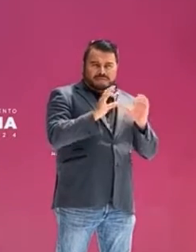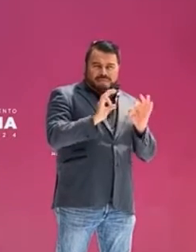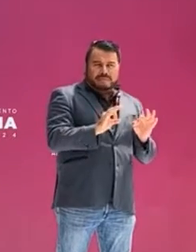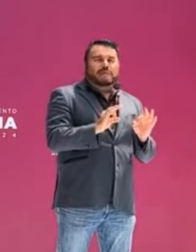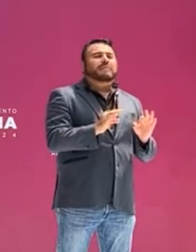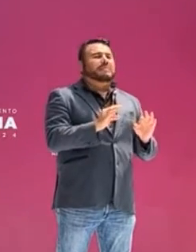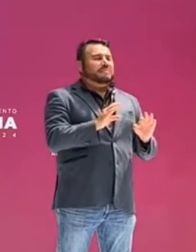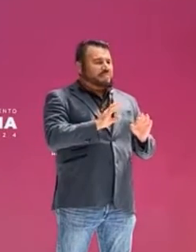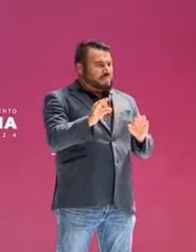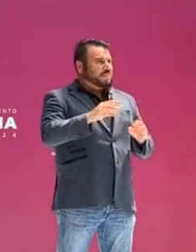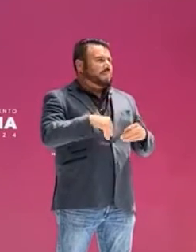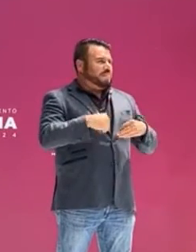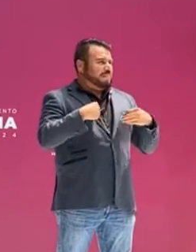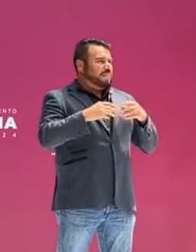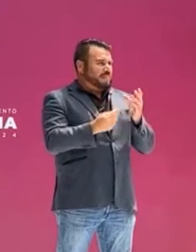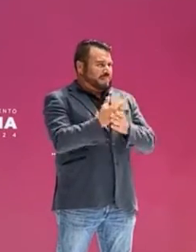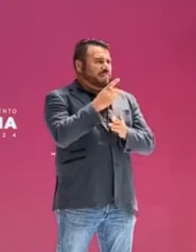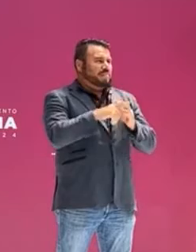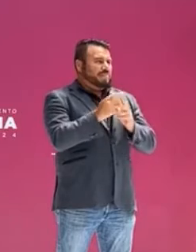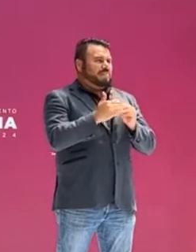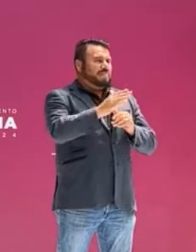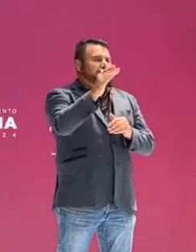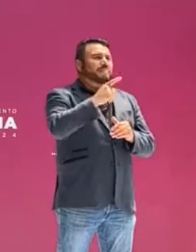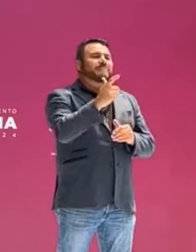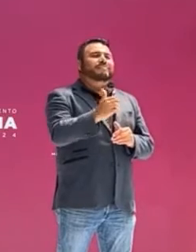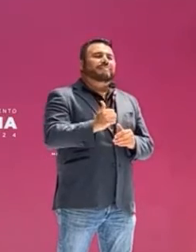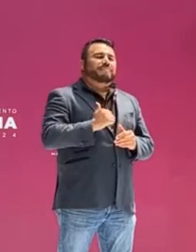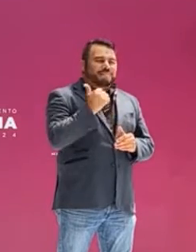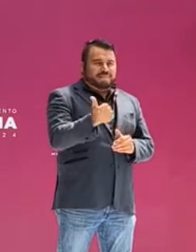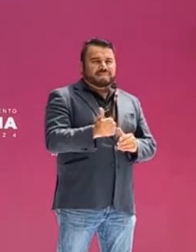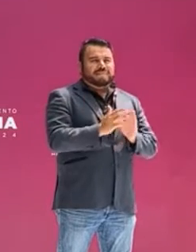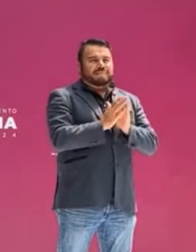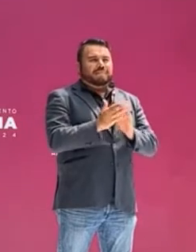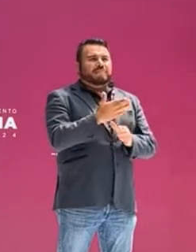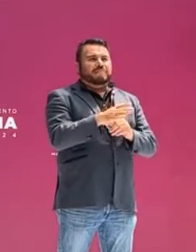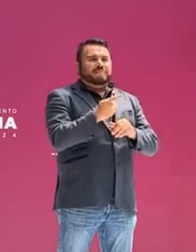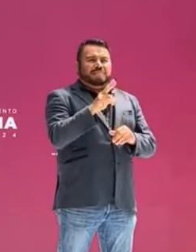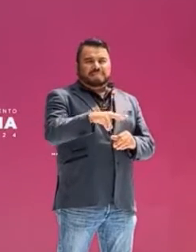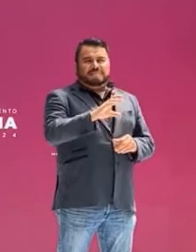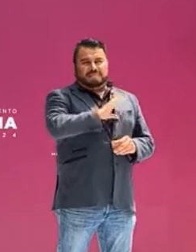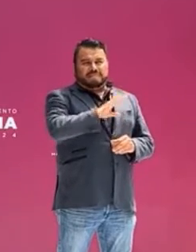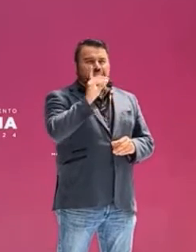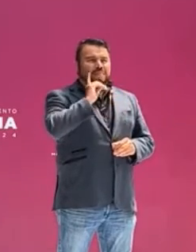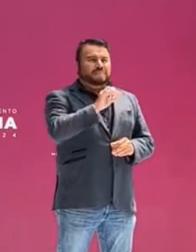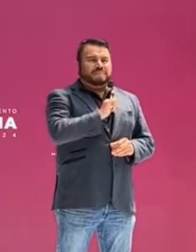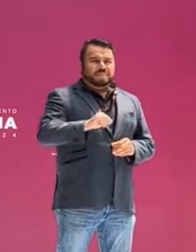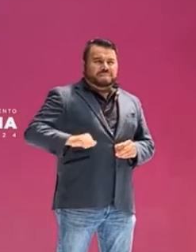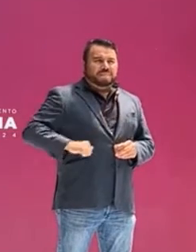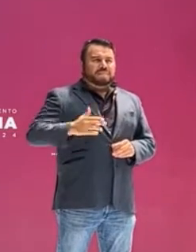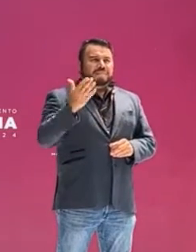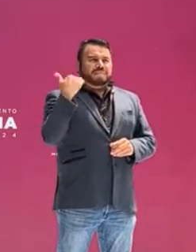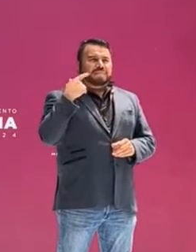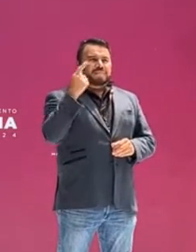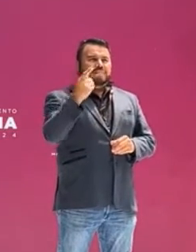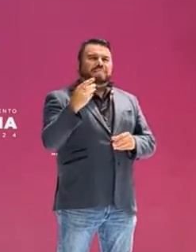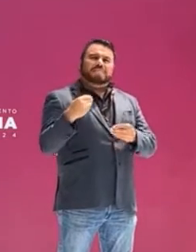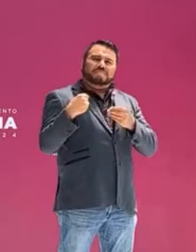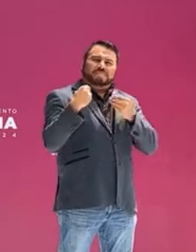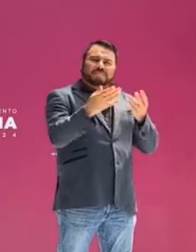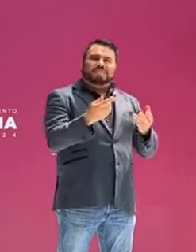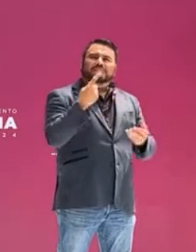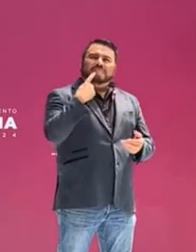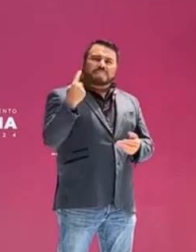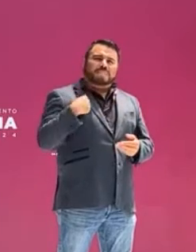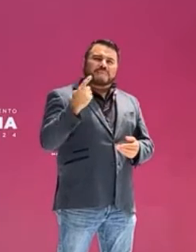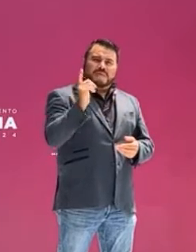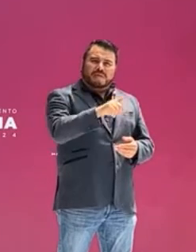vida. Aprovechenlo, que con mucho cariño la alcaldesa ha girado indicaciones y nos